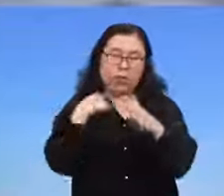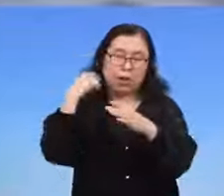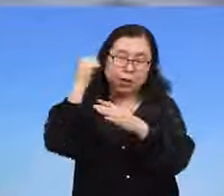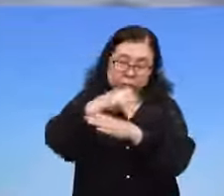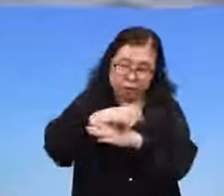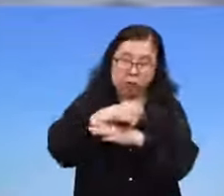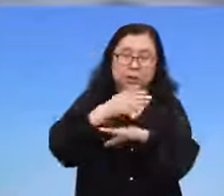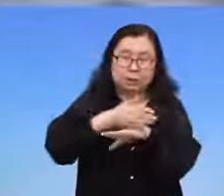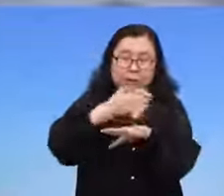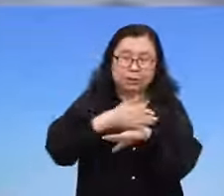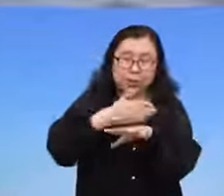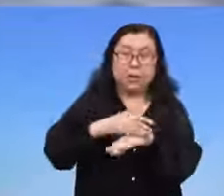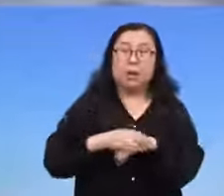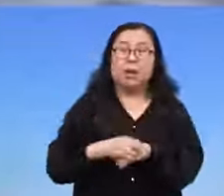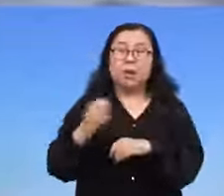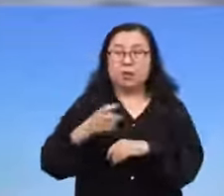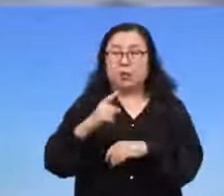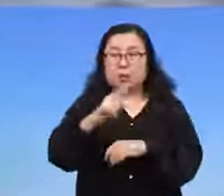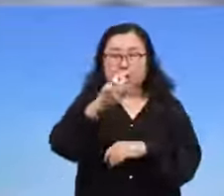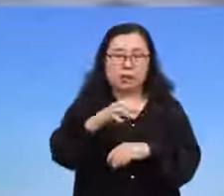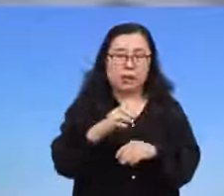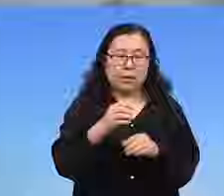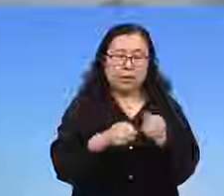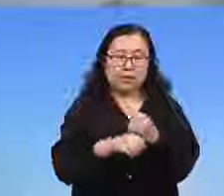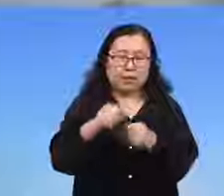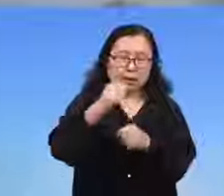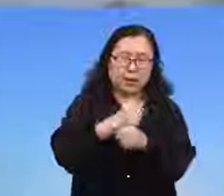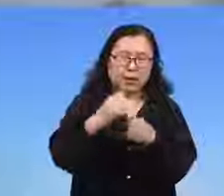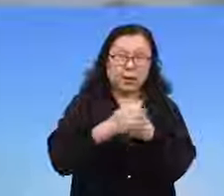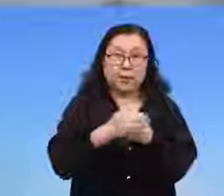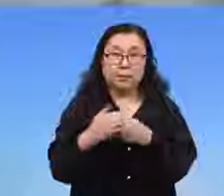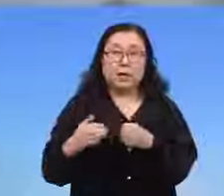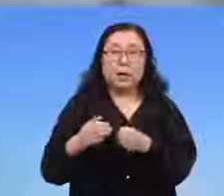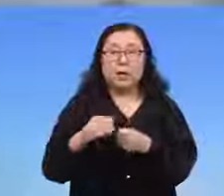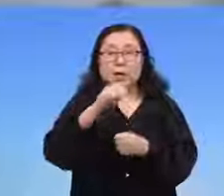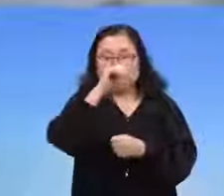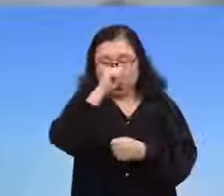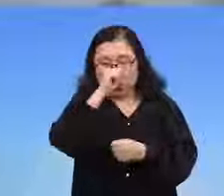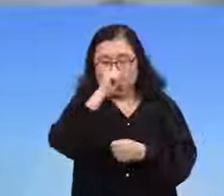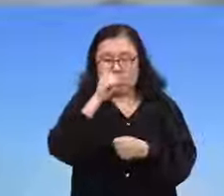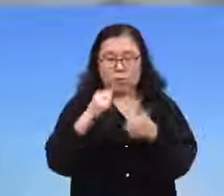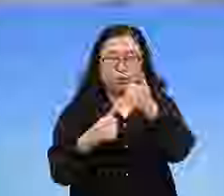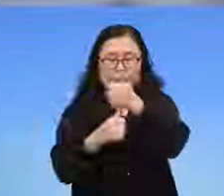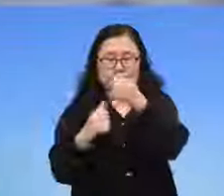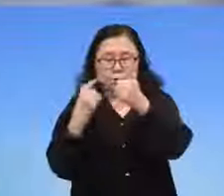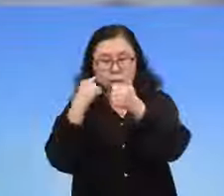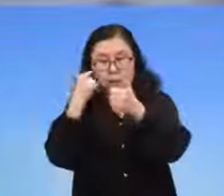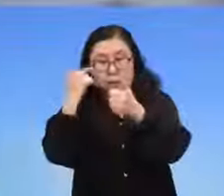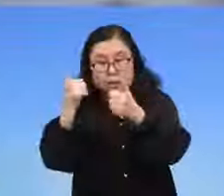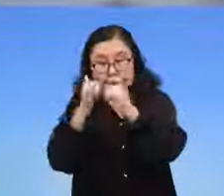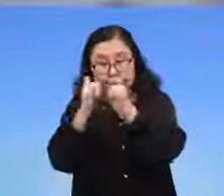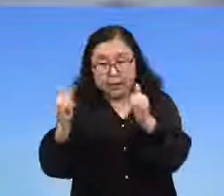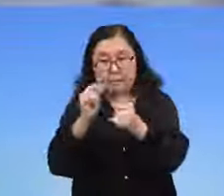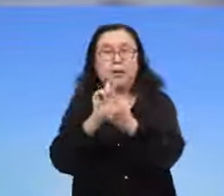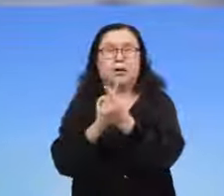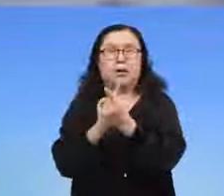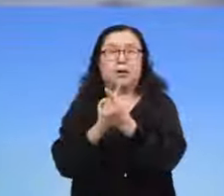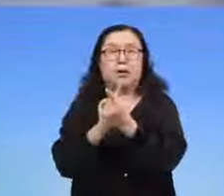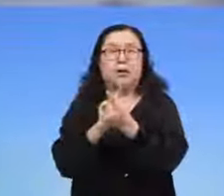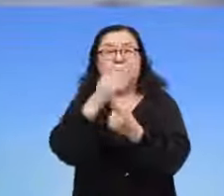것도 감사가 되고요. 제가 여기다 개척했기 때문에 이렇게 좋은 우리 교역자들을 만난 거 아닙니까?